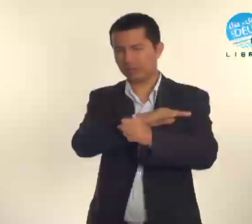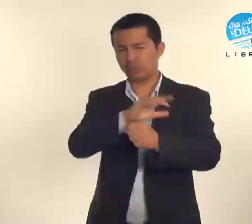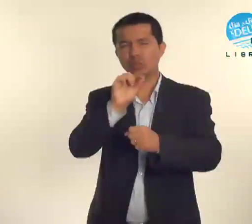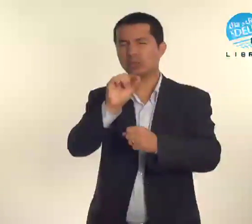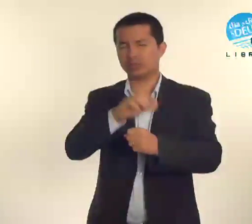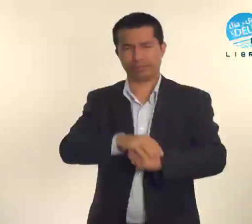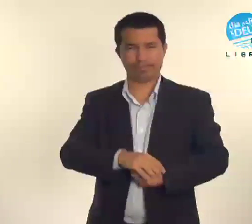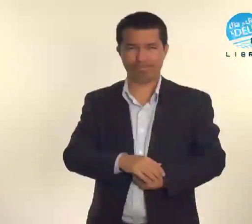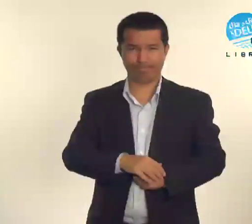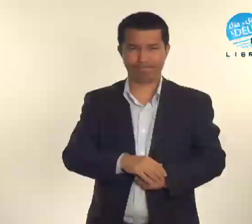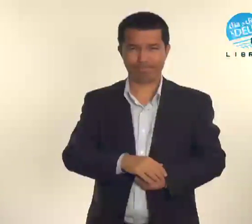coração.